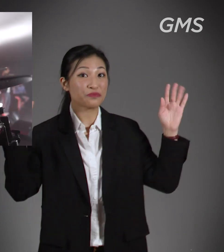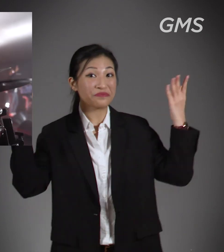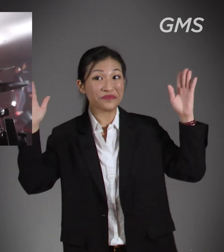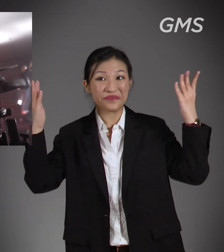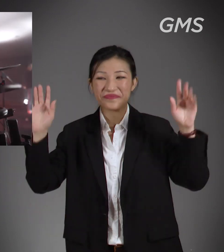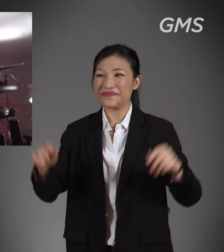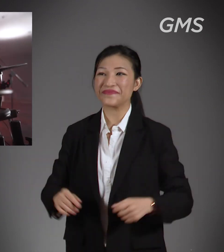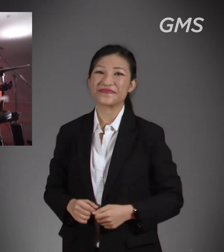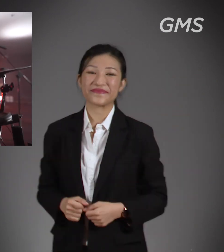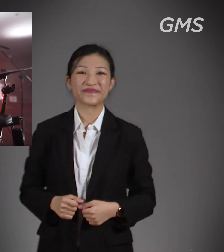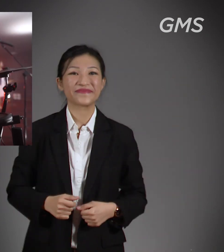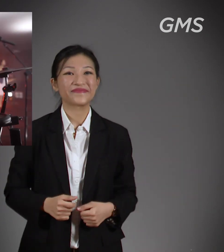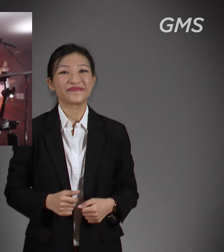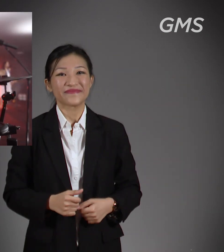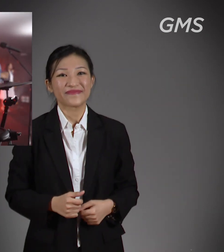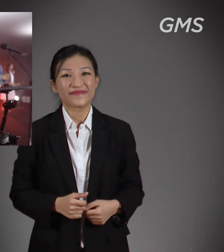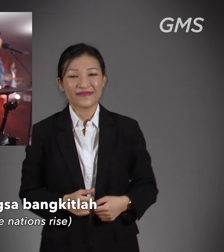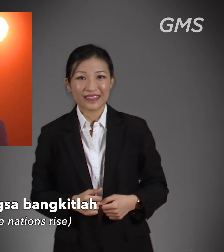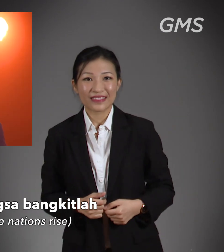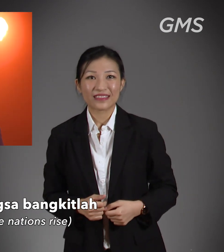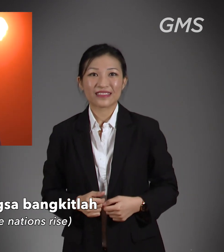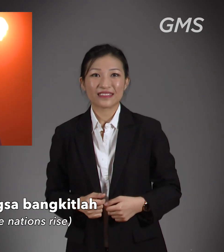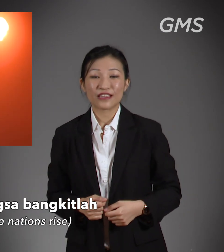Sama katakan bangsa bangkitlah.